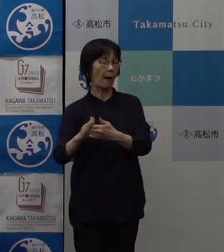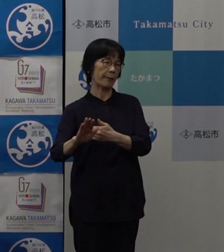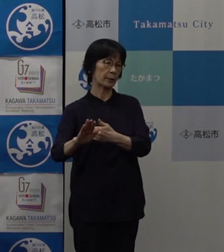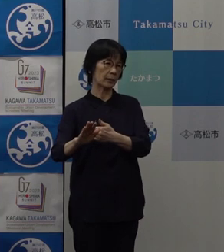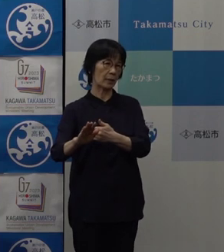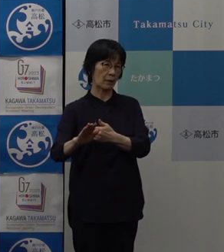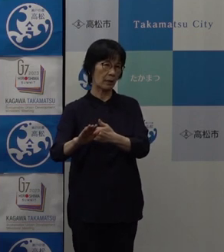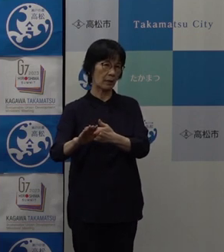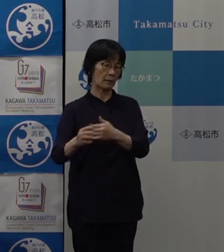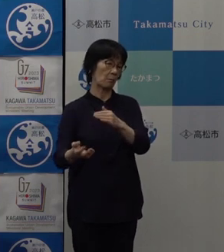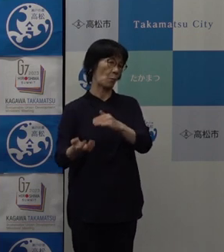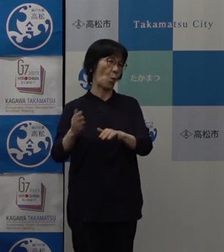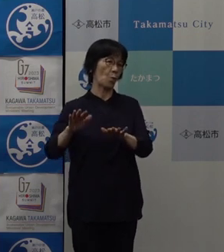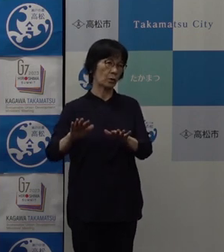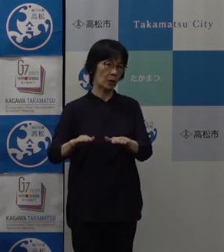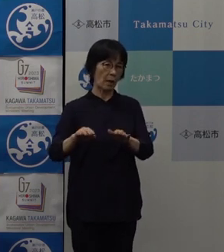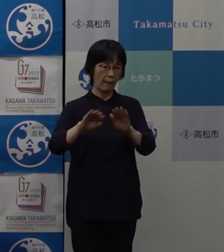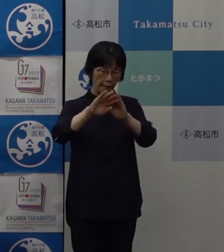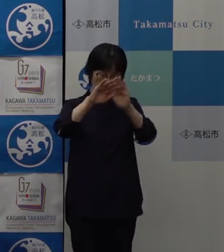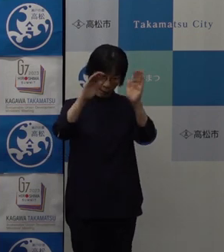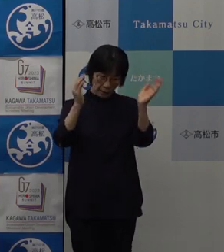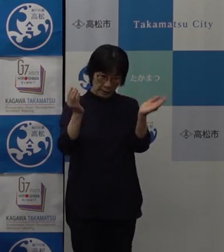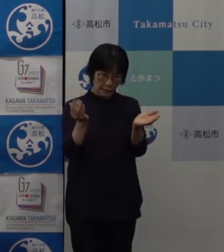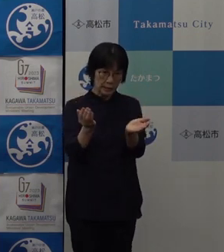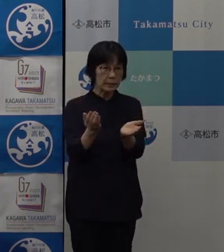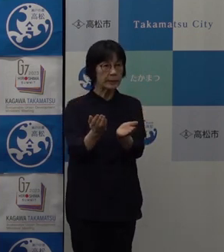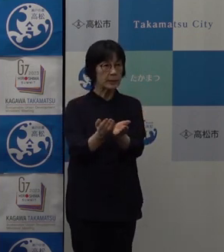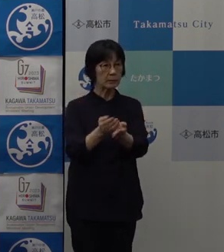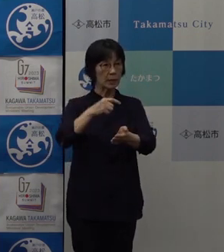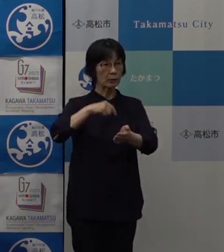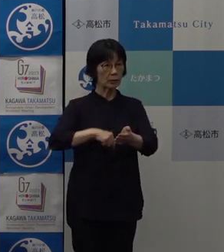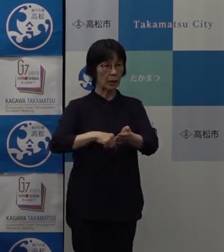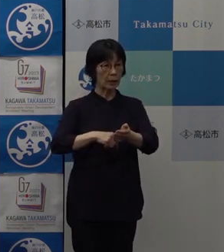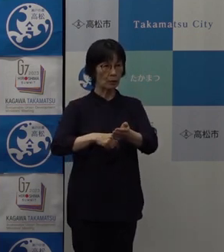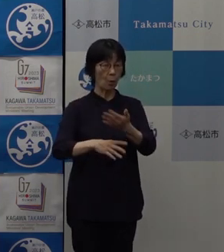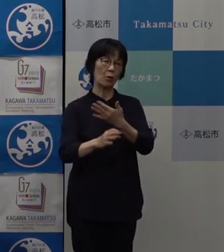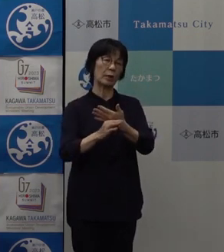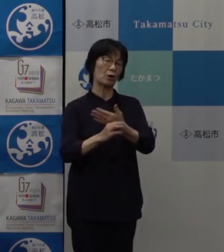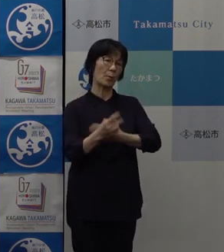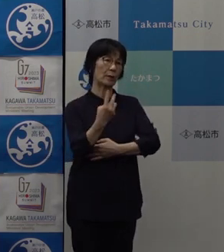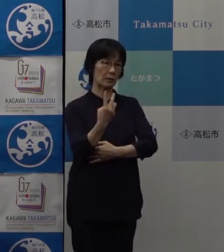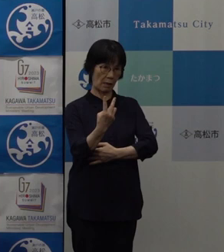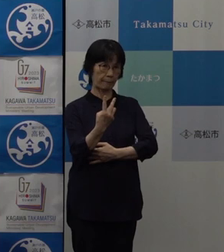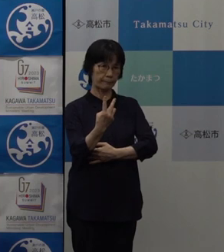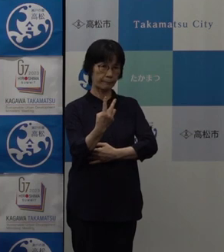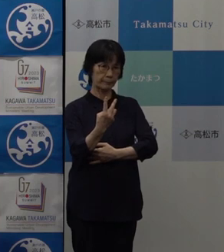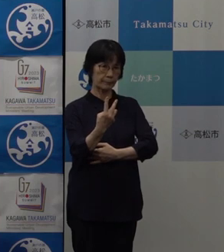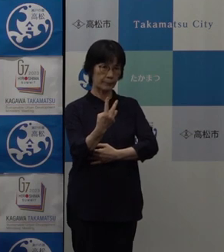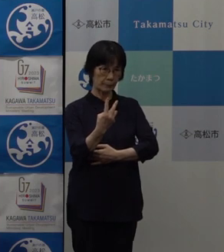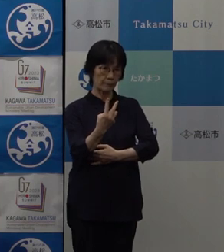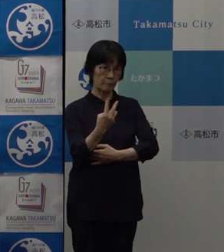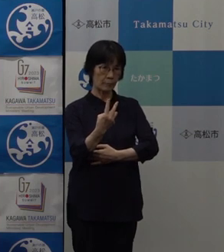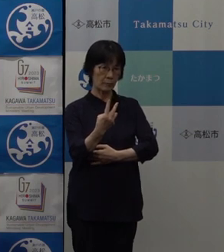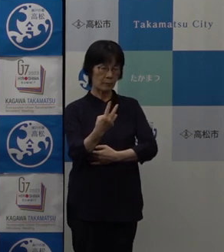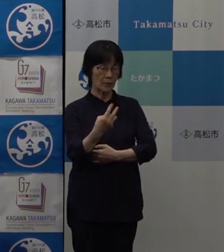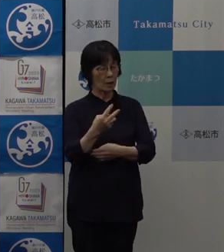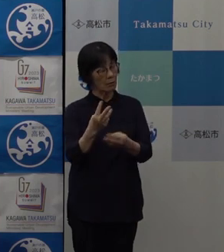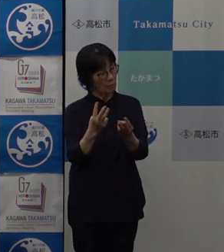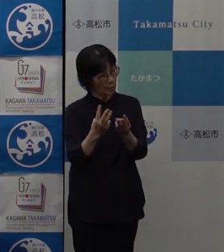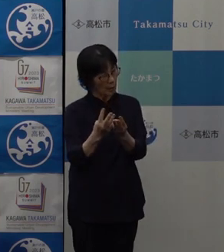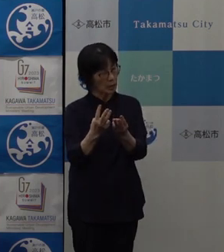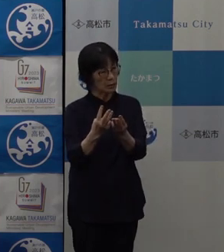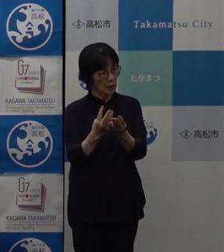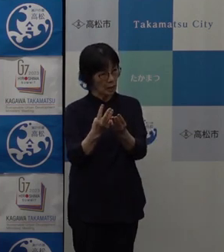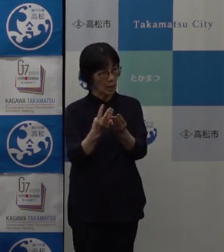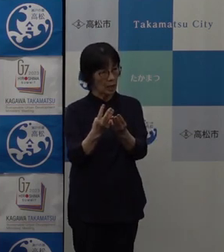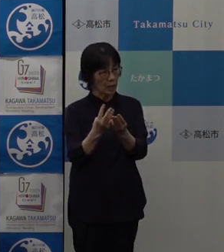が、まあ、全体の中の2件ということでございますので、まあ、それほど、まあ、それほどといったら悪いですけども、問題視は